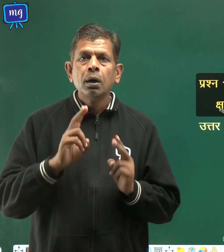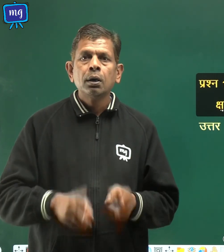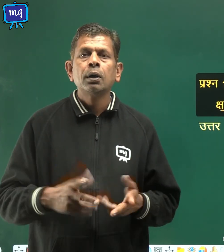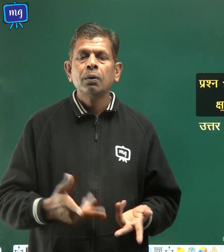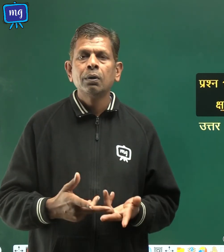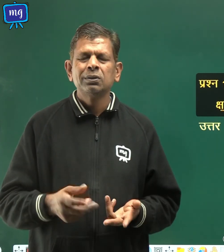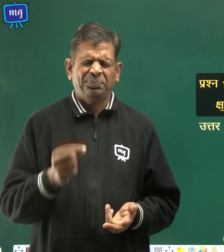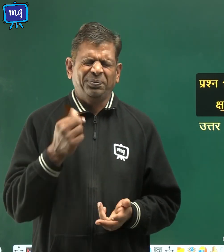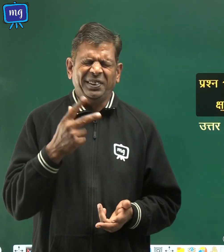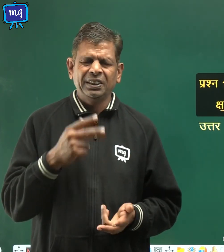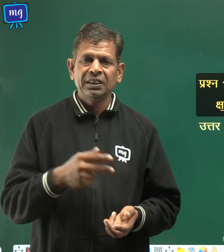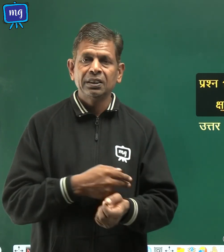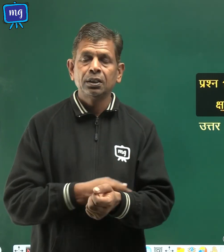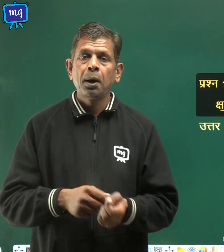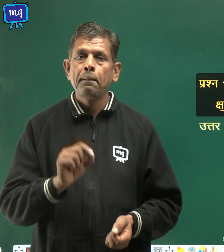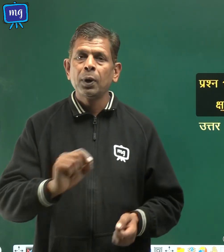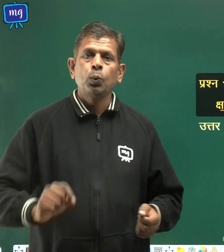क्षारक का नाम लिखिए।